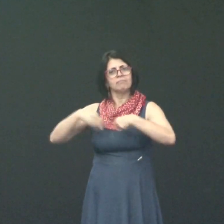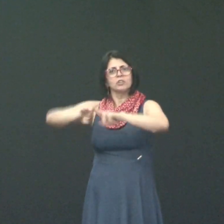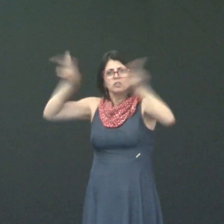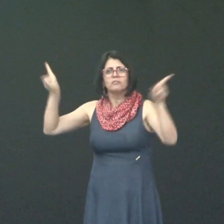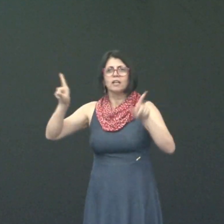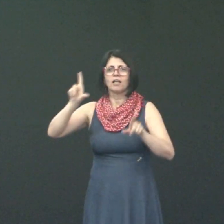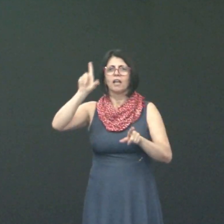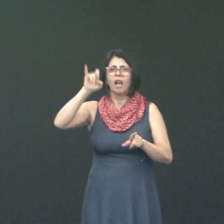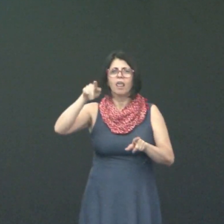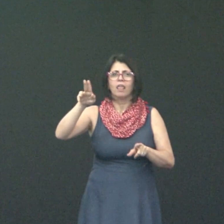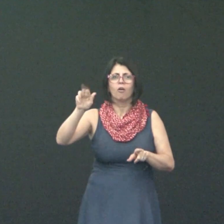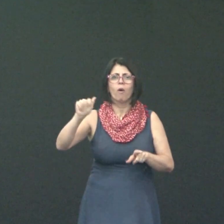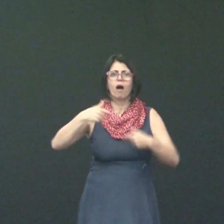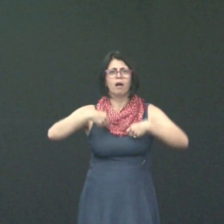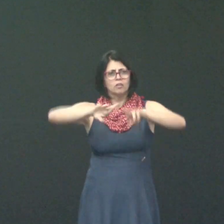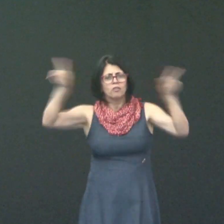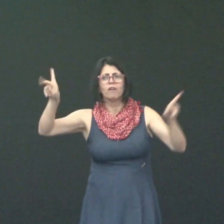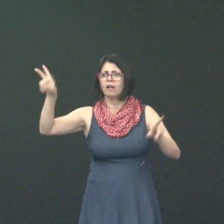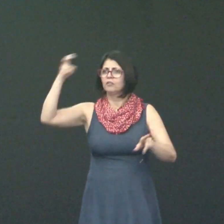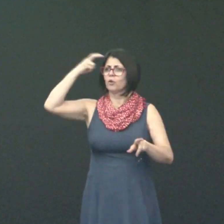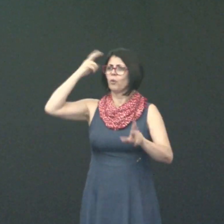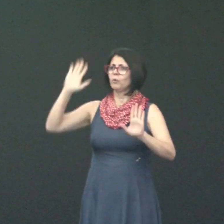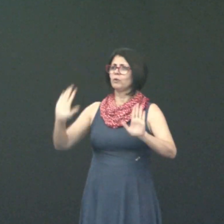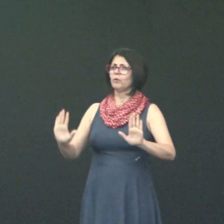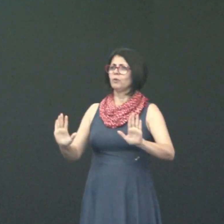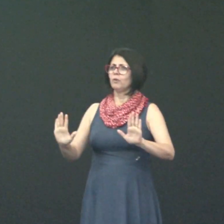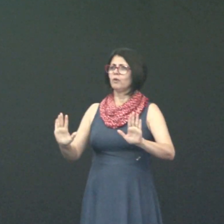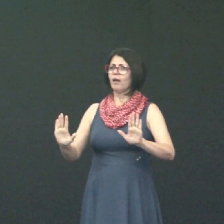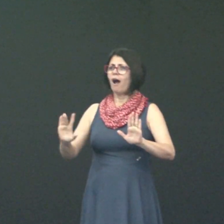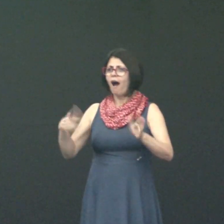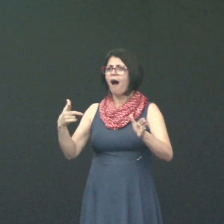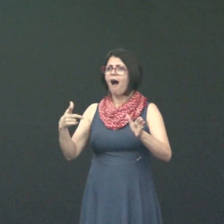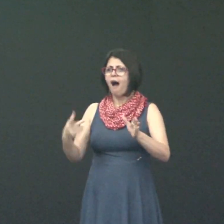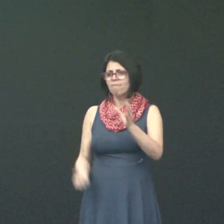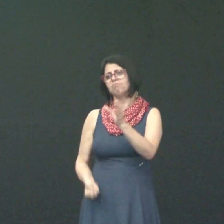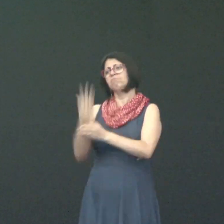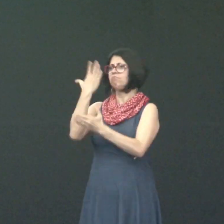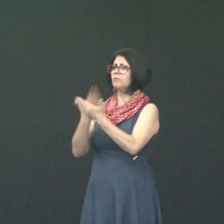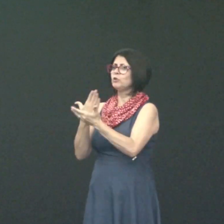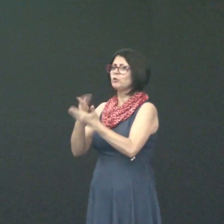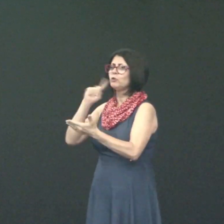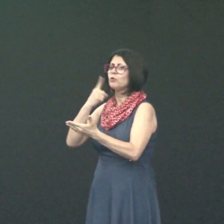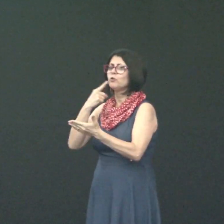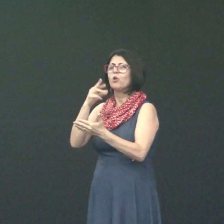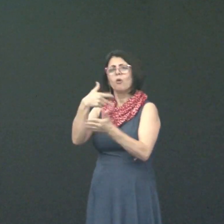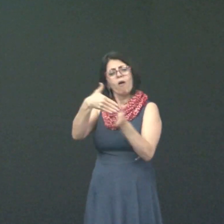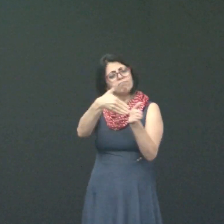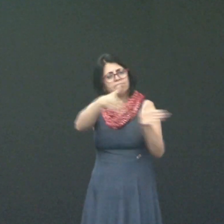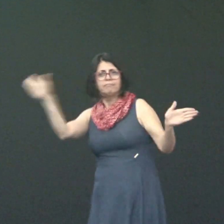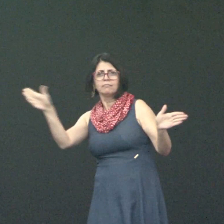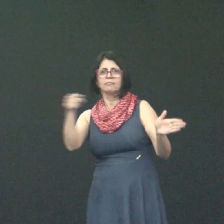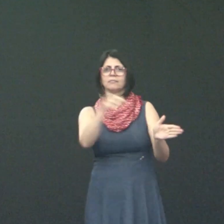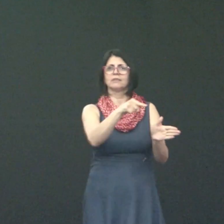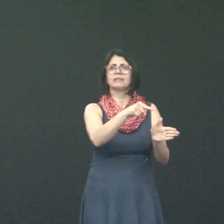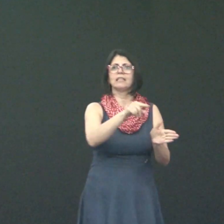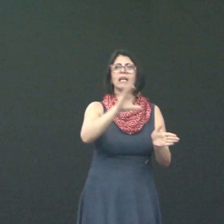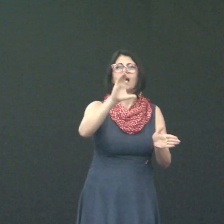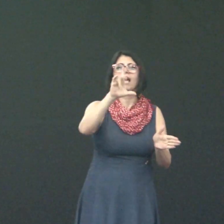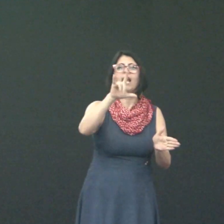comunidade surda se identificar como minoria linguística. E aí, motivada por este